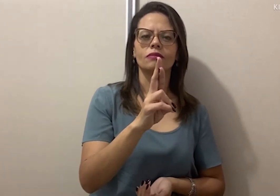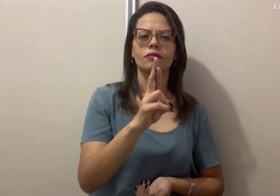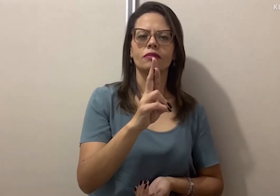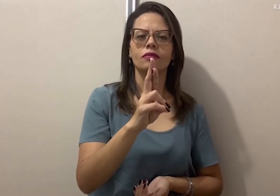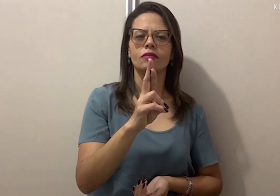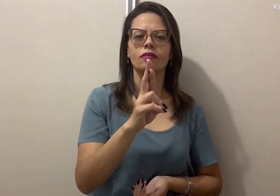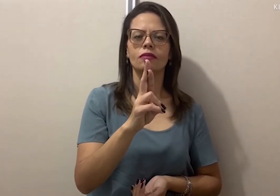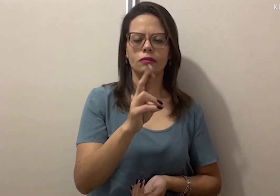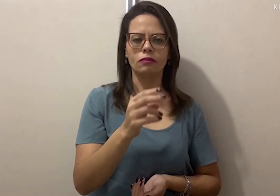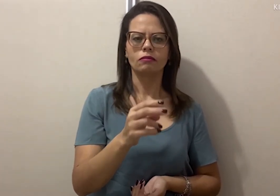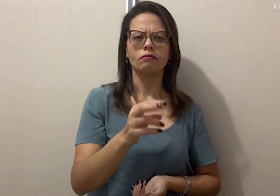Responder.